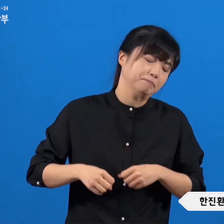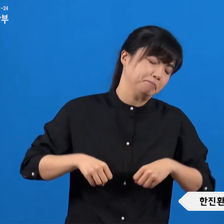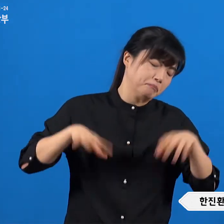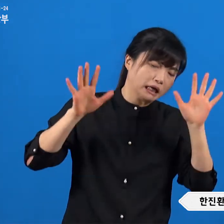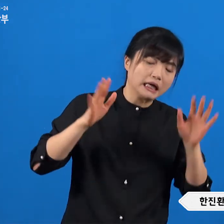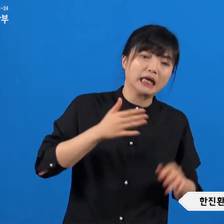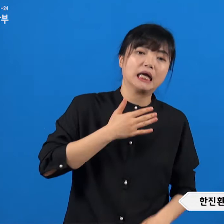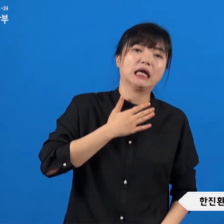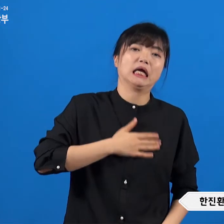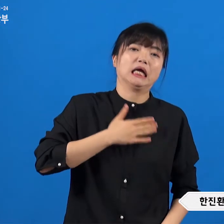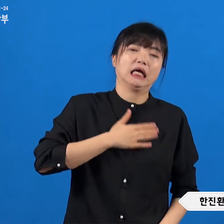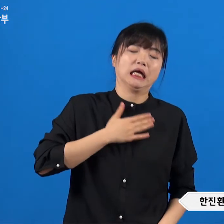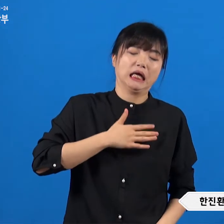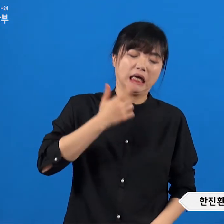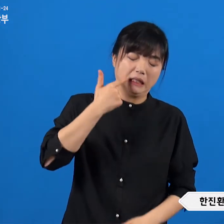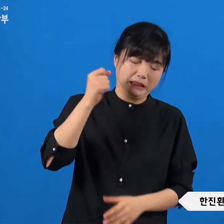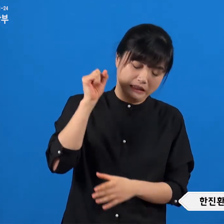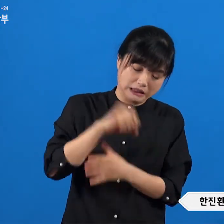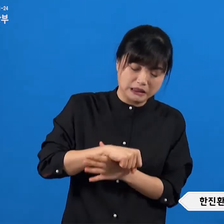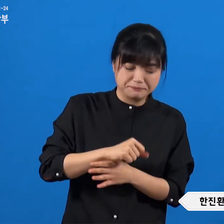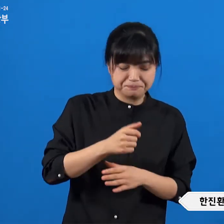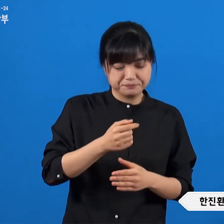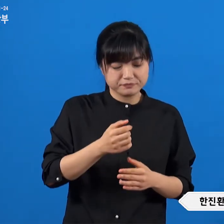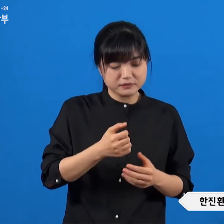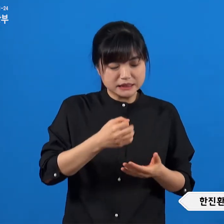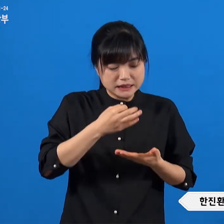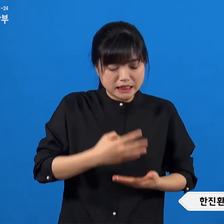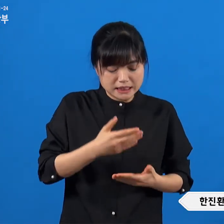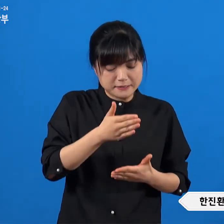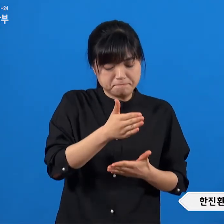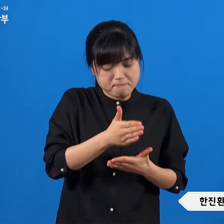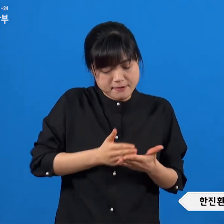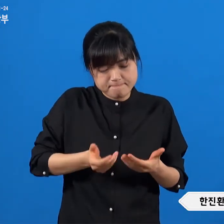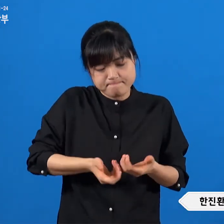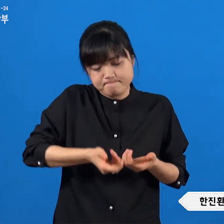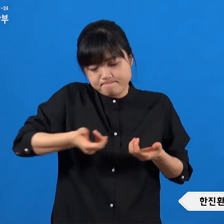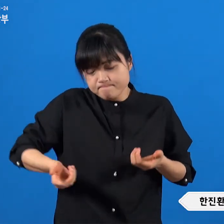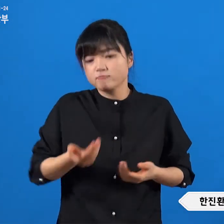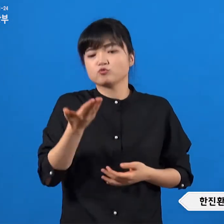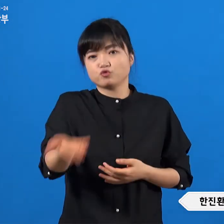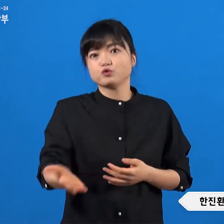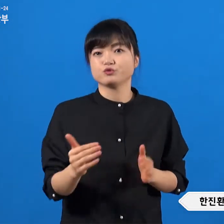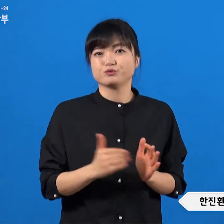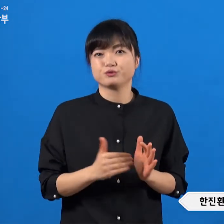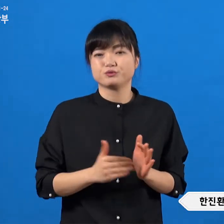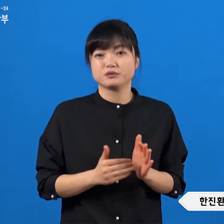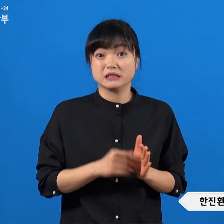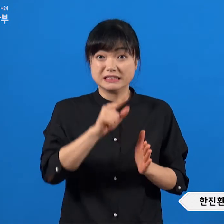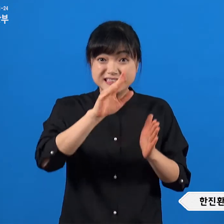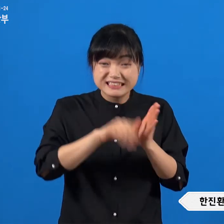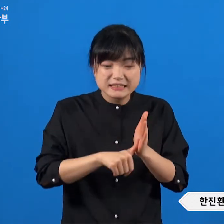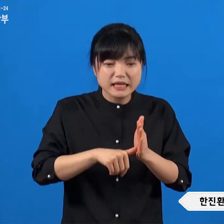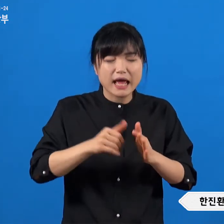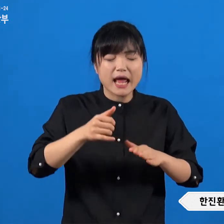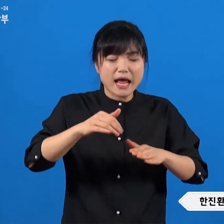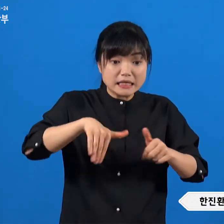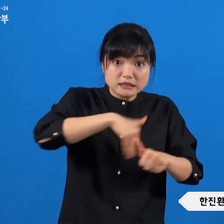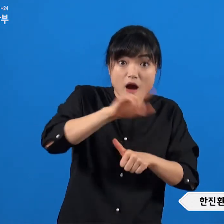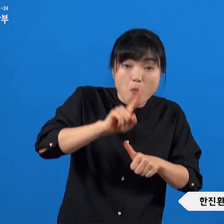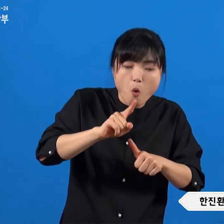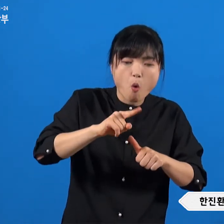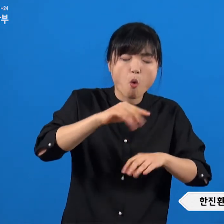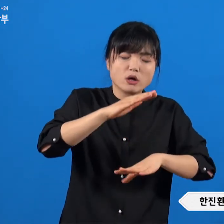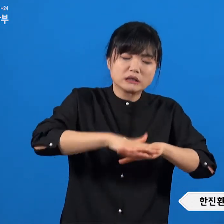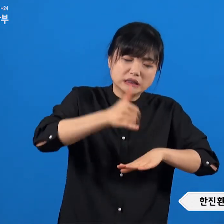없다고 아버지가 할 수 없이 재산을 나누어 주었습니다. 그 당시 농경사회에서 재산이라고 하면